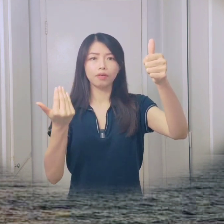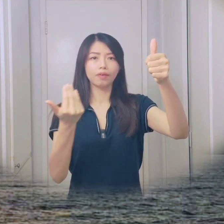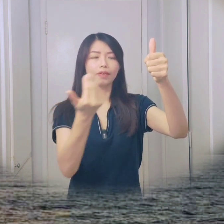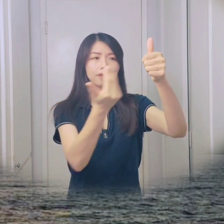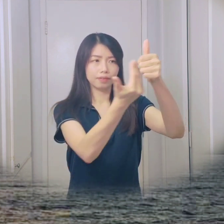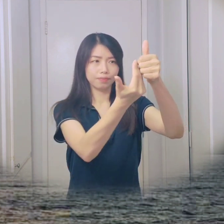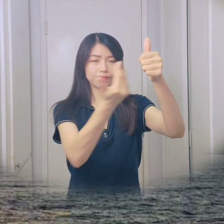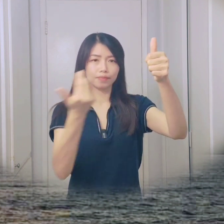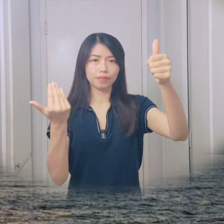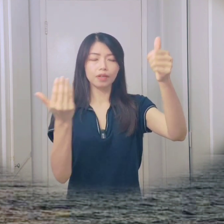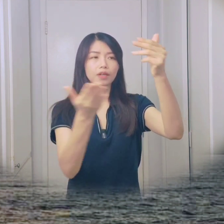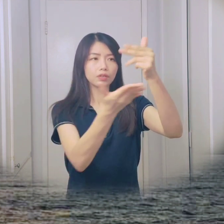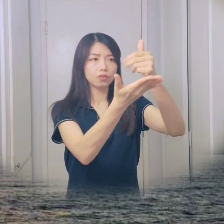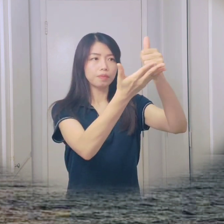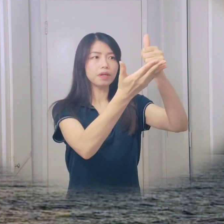거예요.